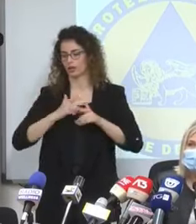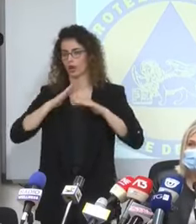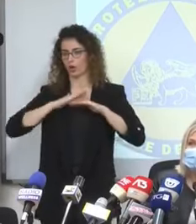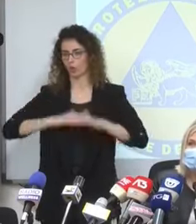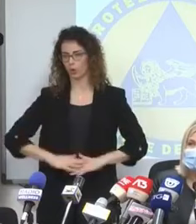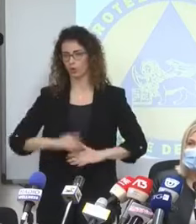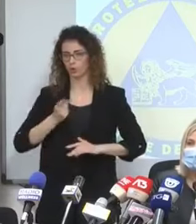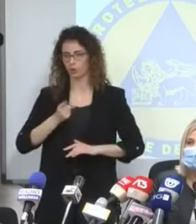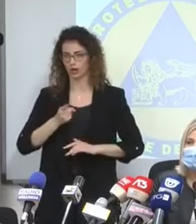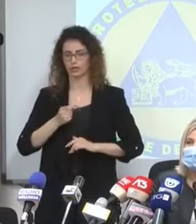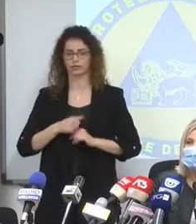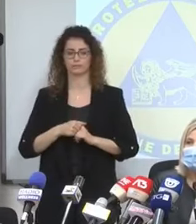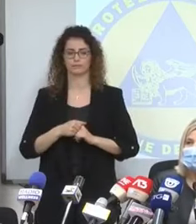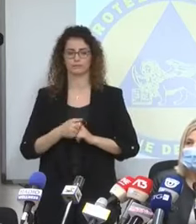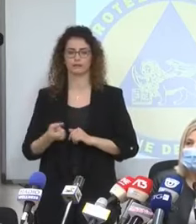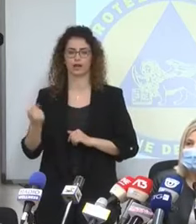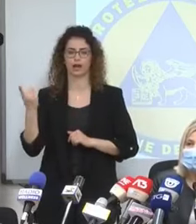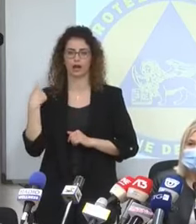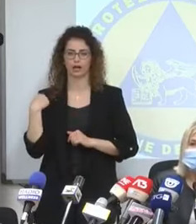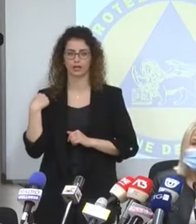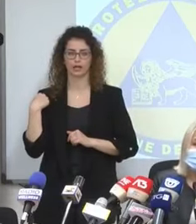ci sono state, ieri c'era